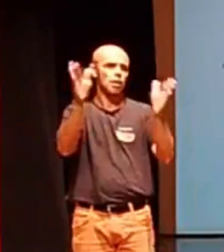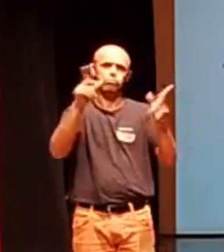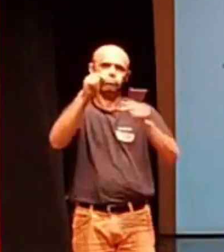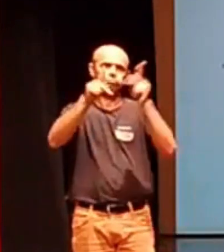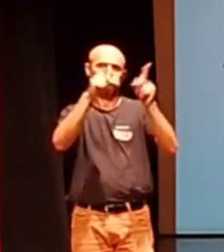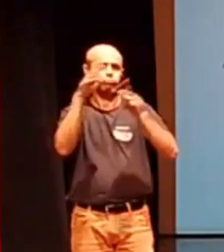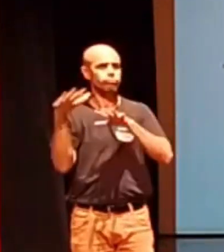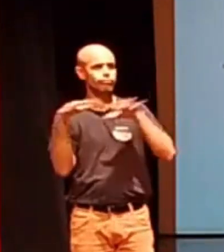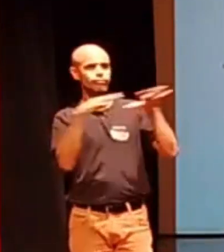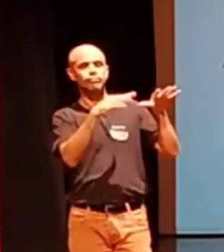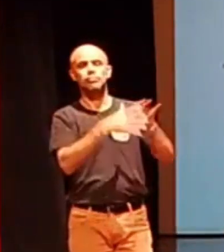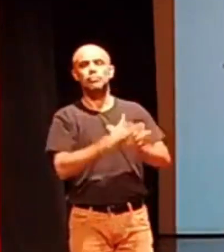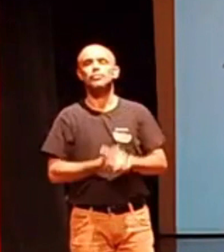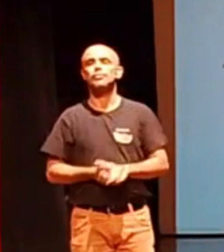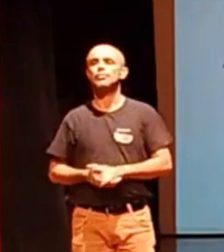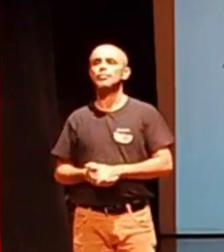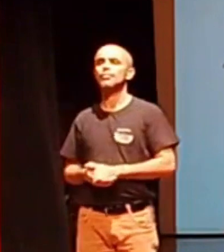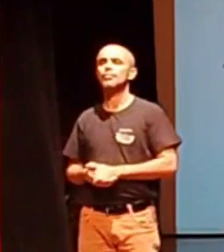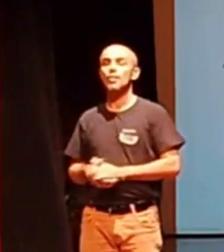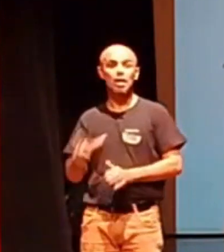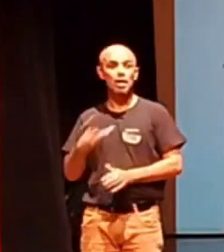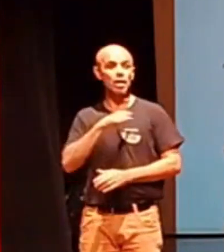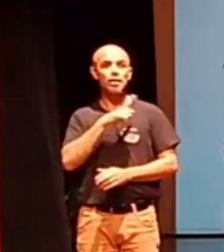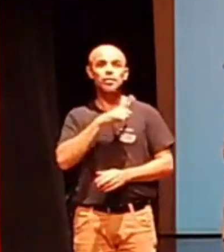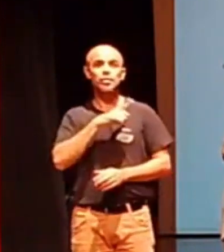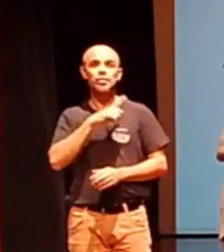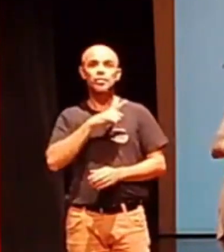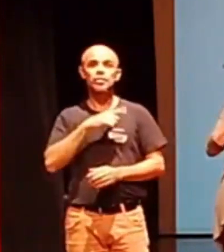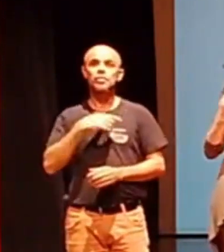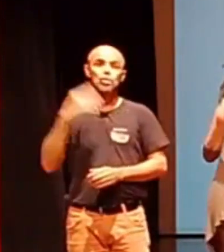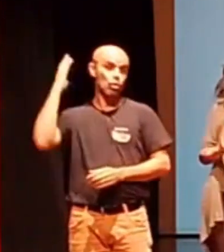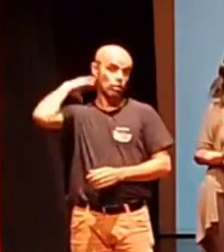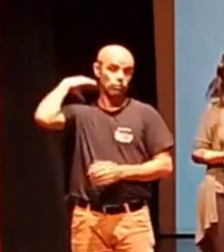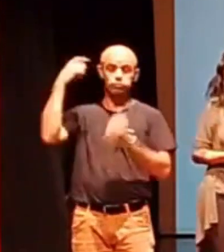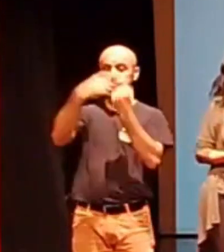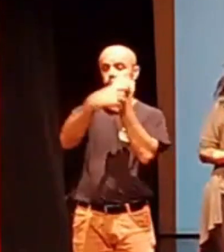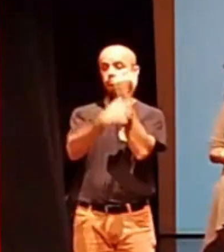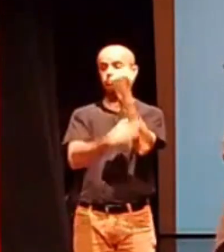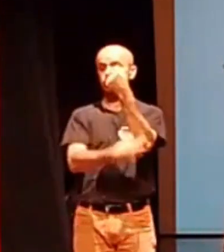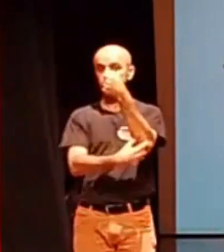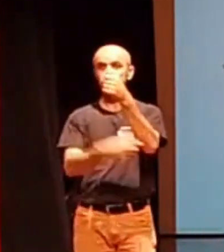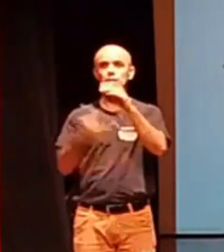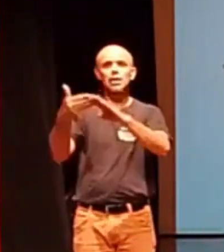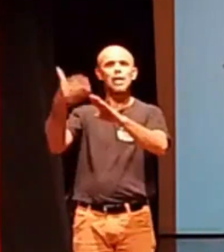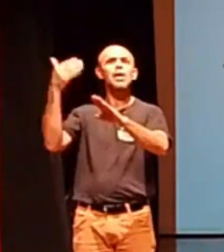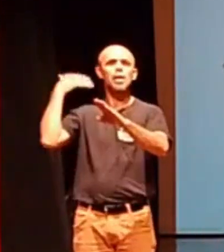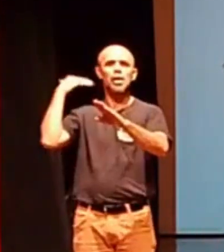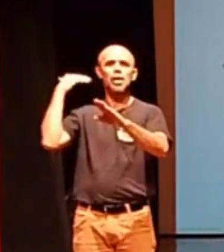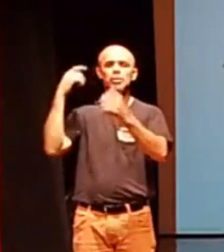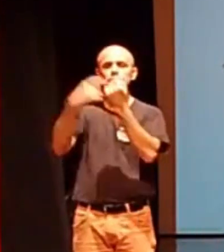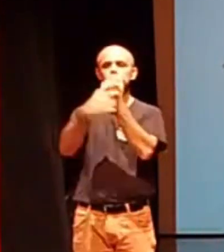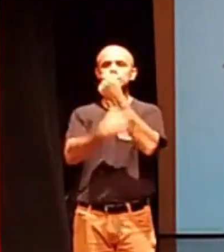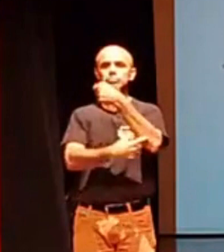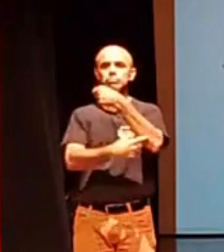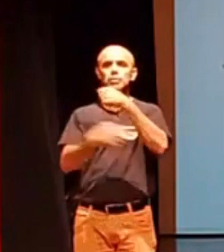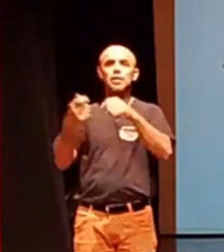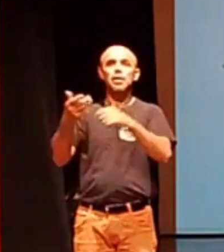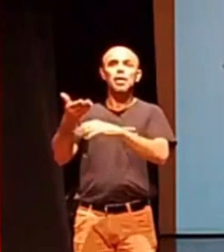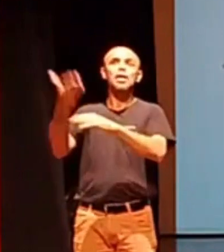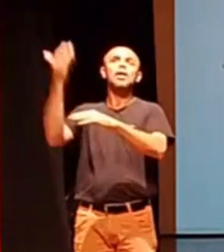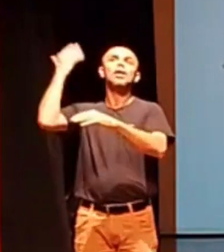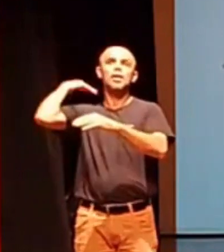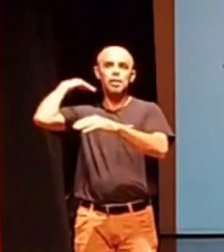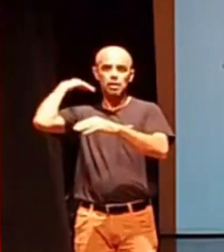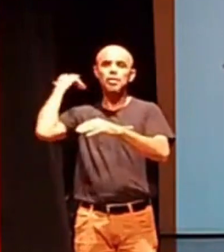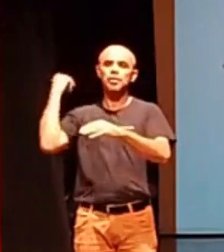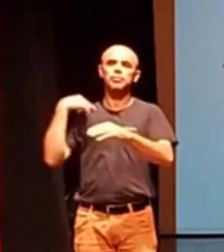inclusive, que tinha uma escoliose anteriormente à gestação. A gente sabe que a escoliose ela pode ser